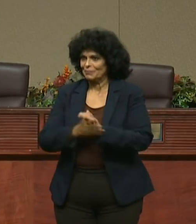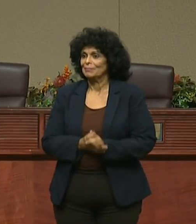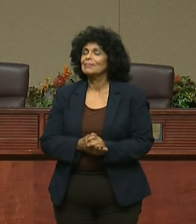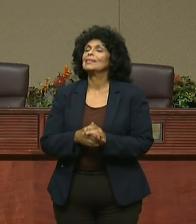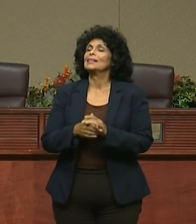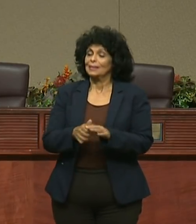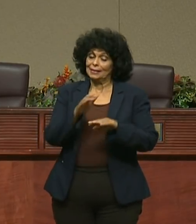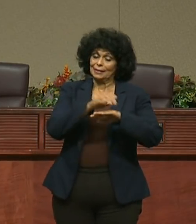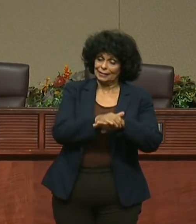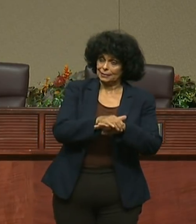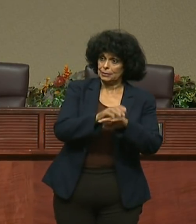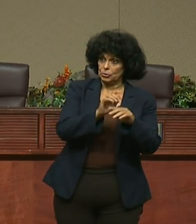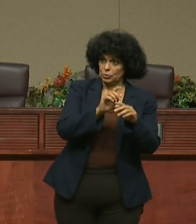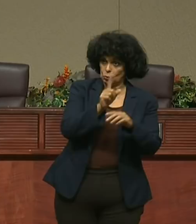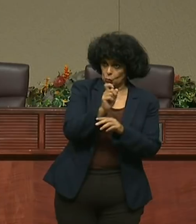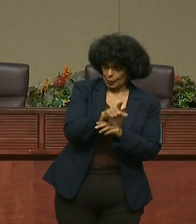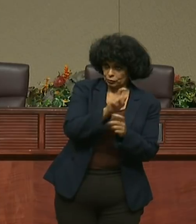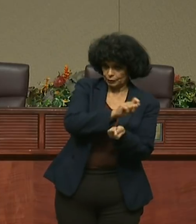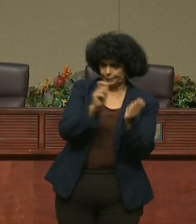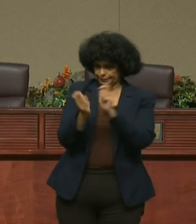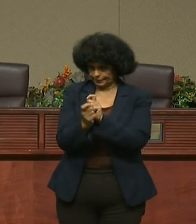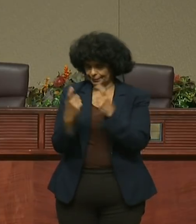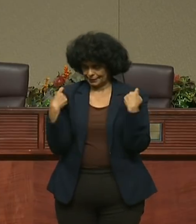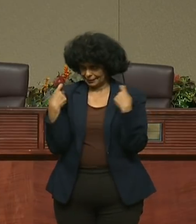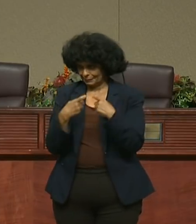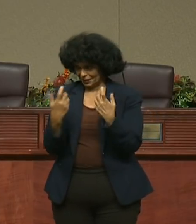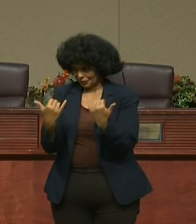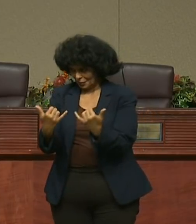in English, the question was